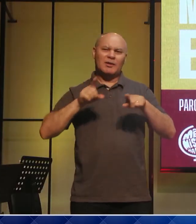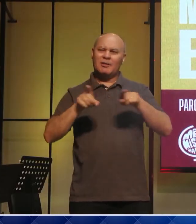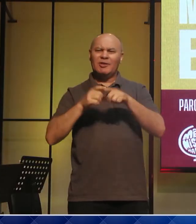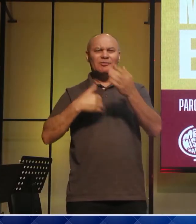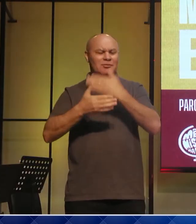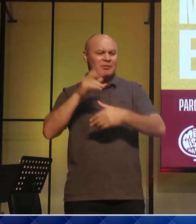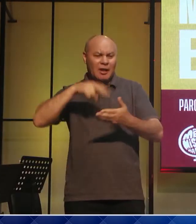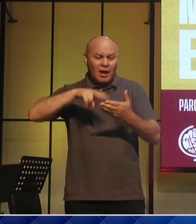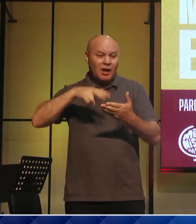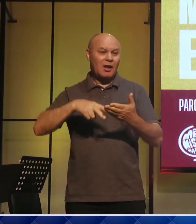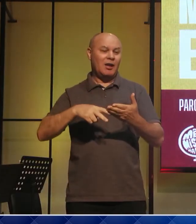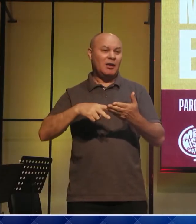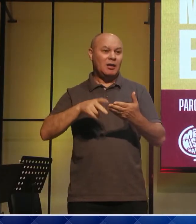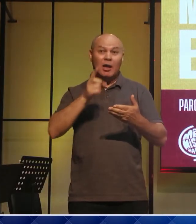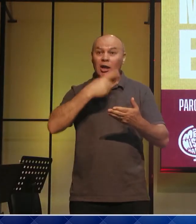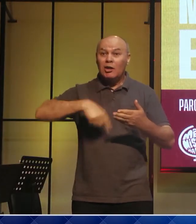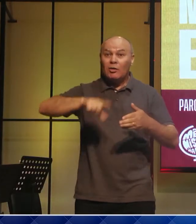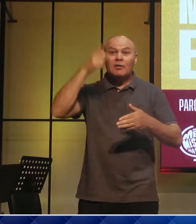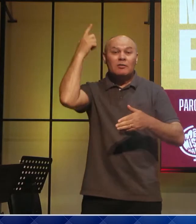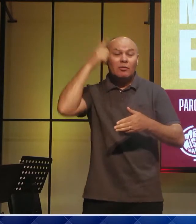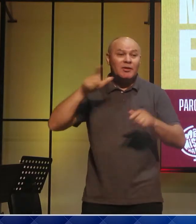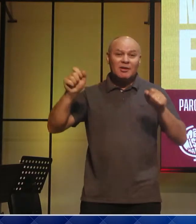Ele fez.